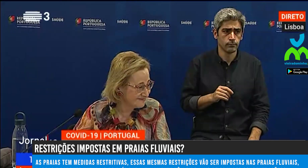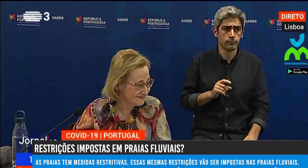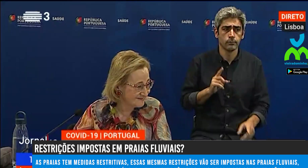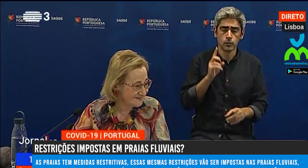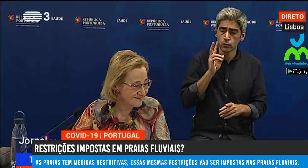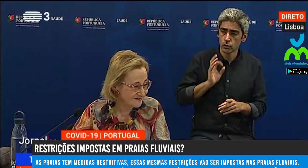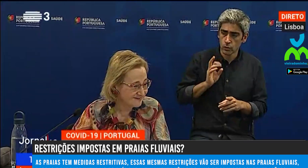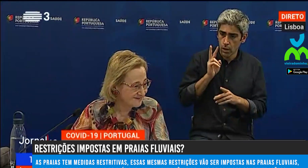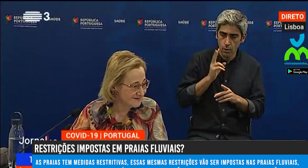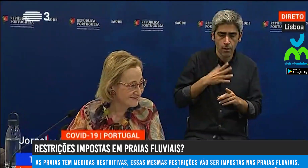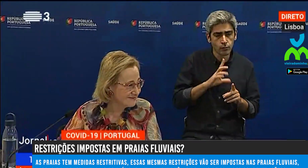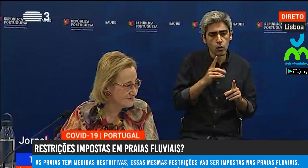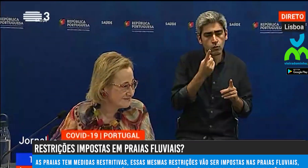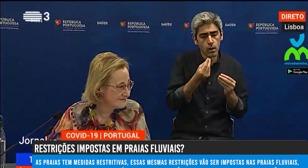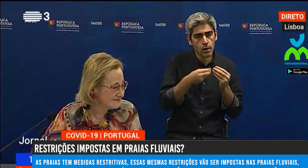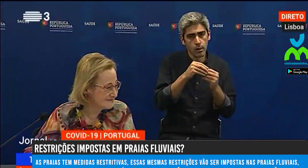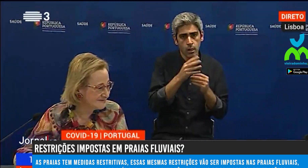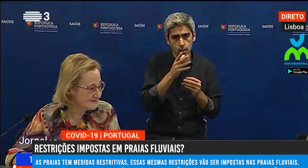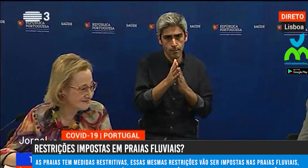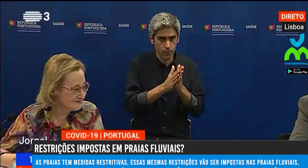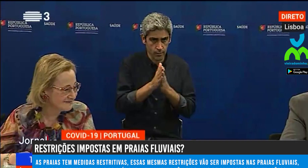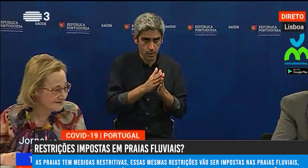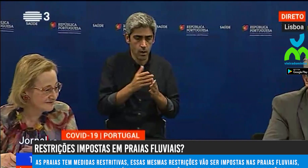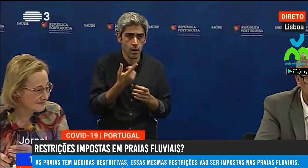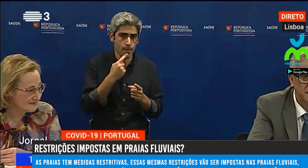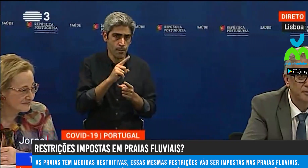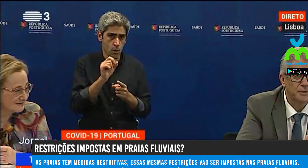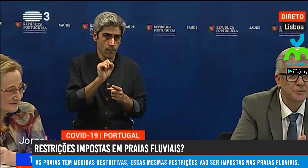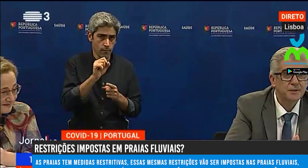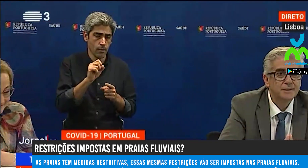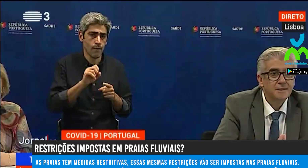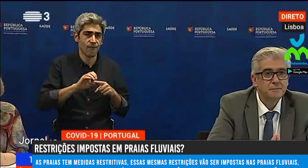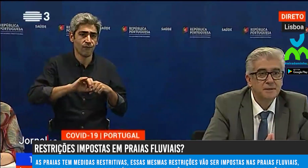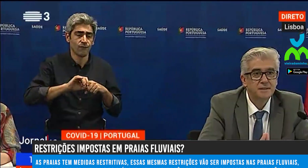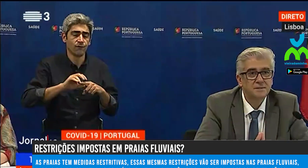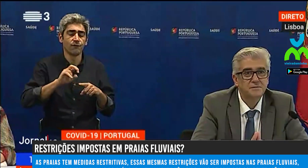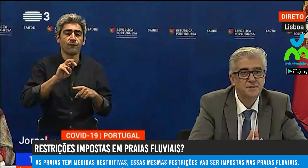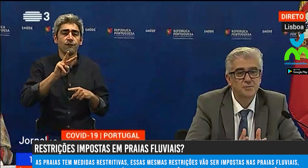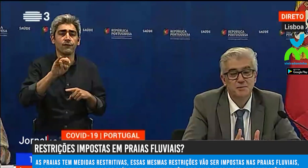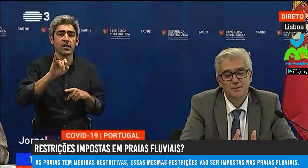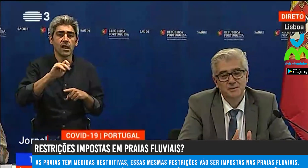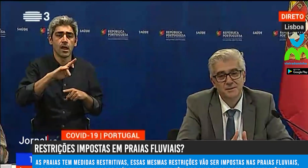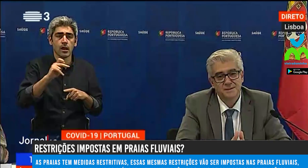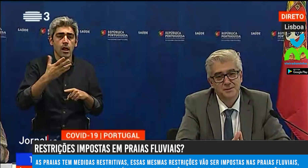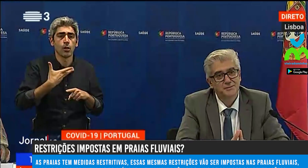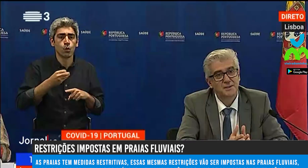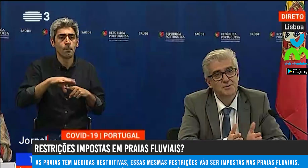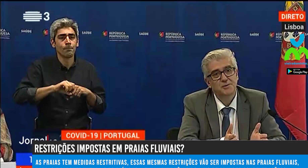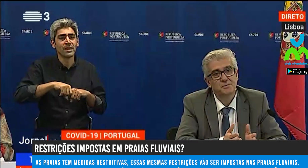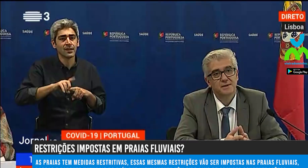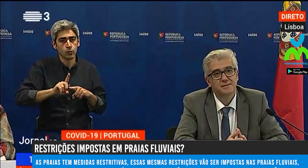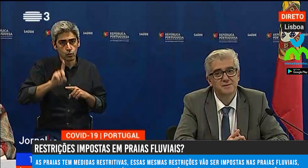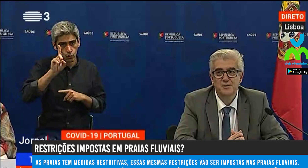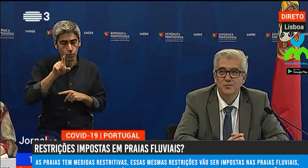Sra. Diretora, só para complementar, eu aproveito a pergunta de Vieira do Minho para fazer um apelo que não vale